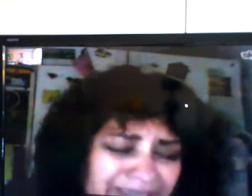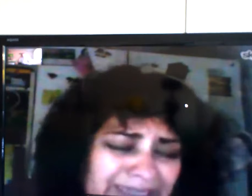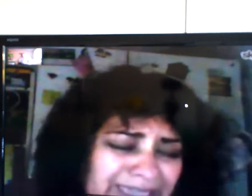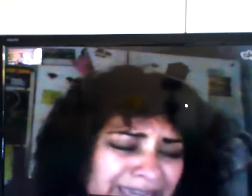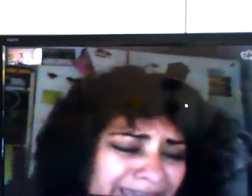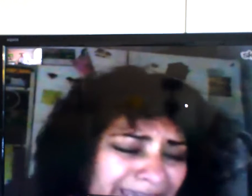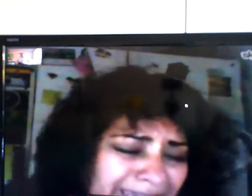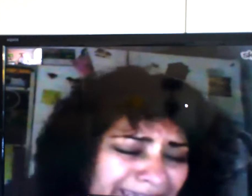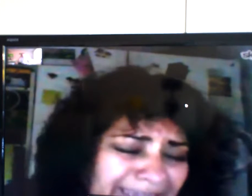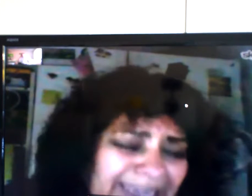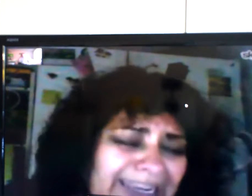7